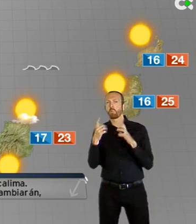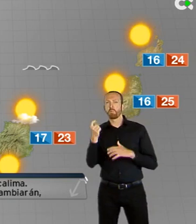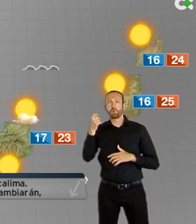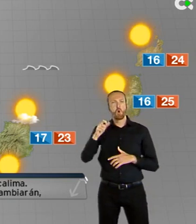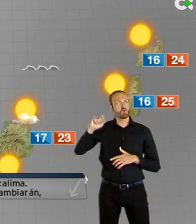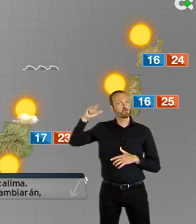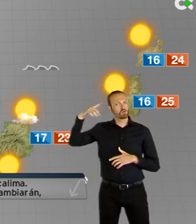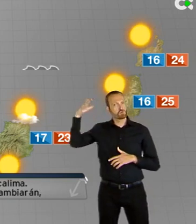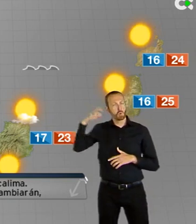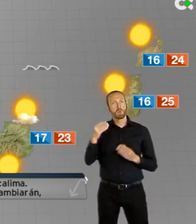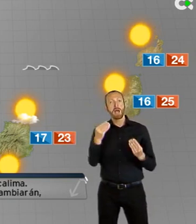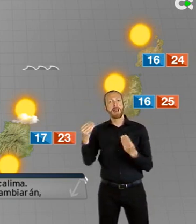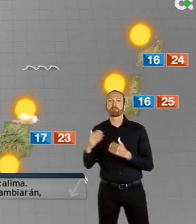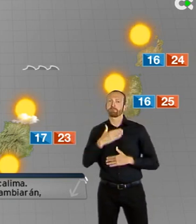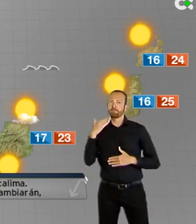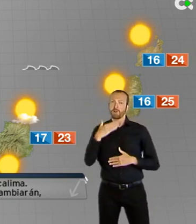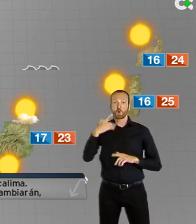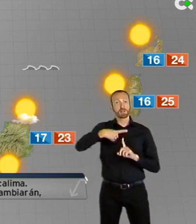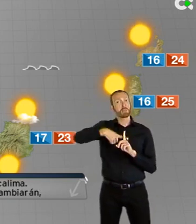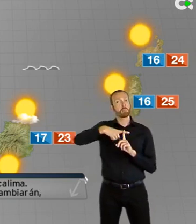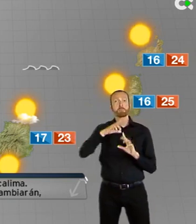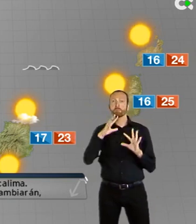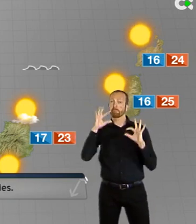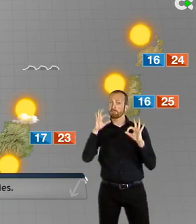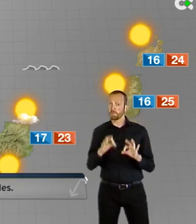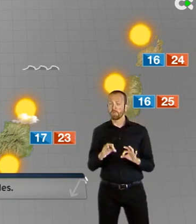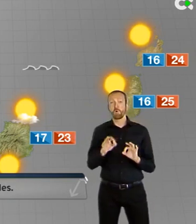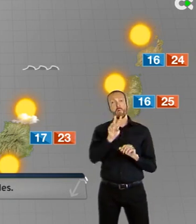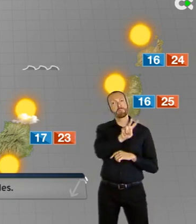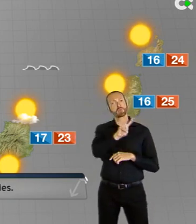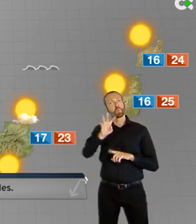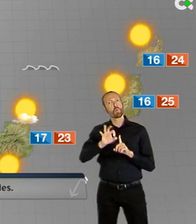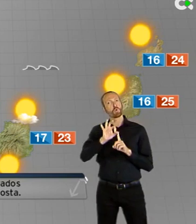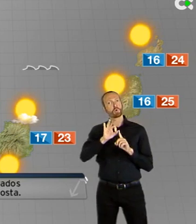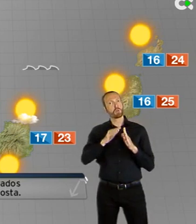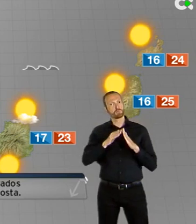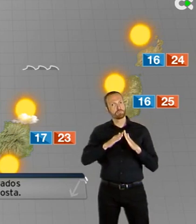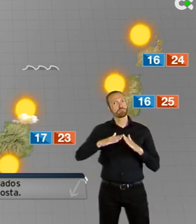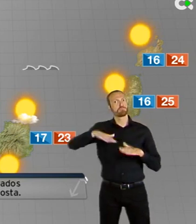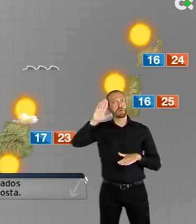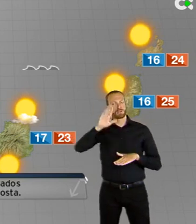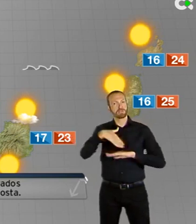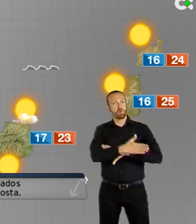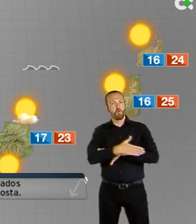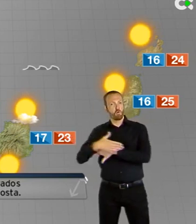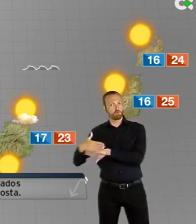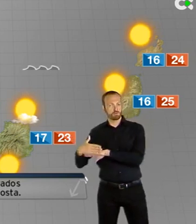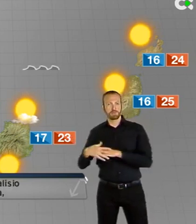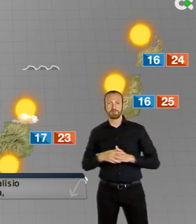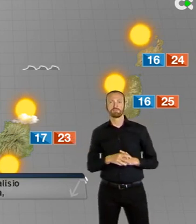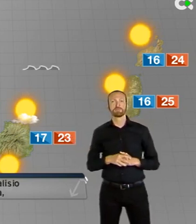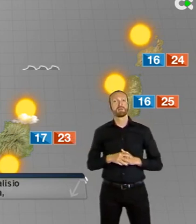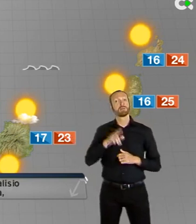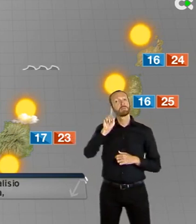ligera presencia de calima. Las temperaturas apenas cambiarán. Se superarán los 24 grados en muchos puntos de la